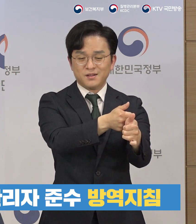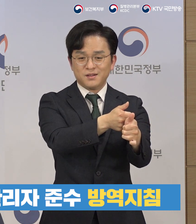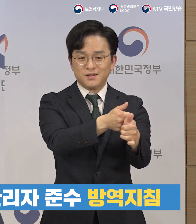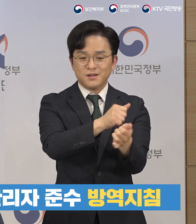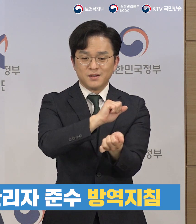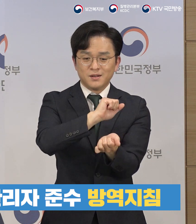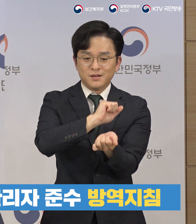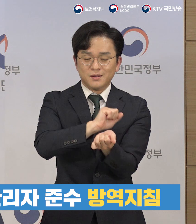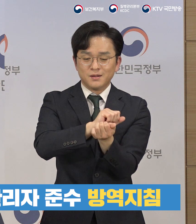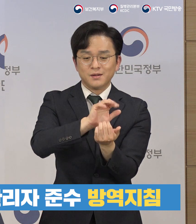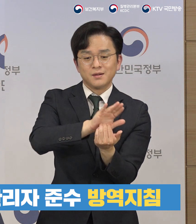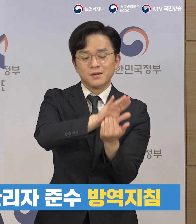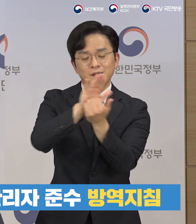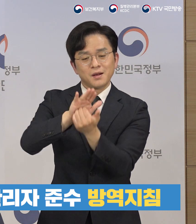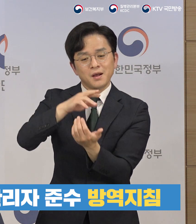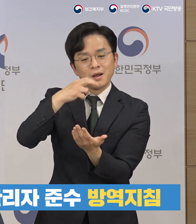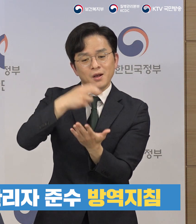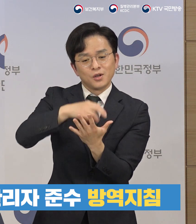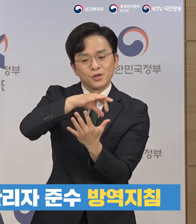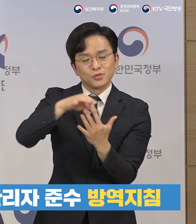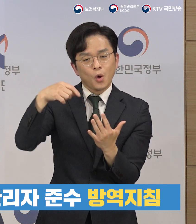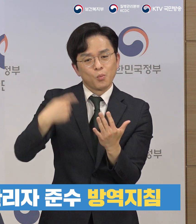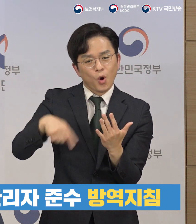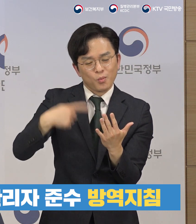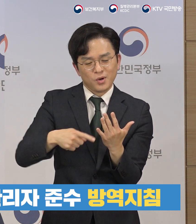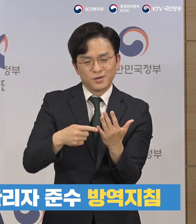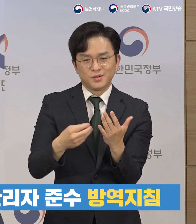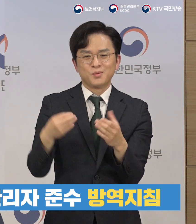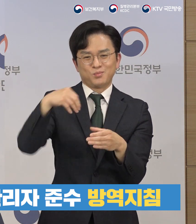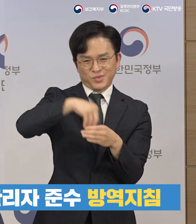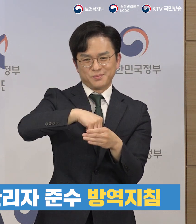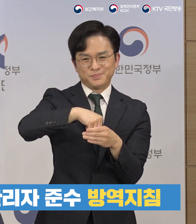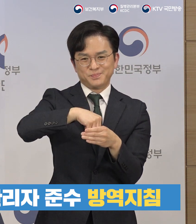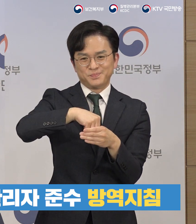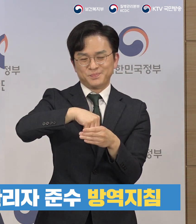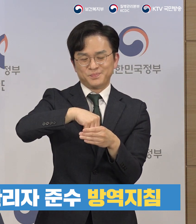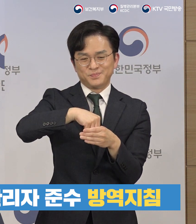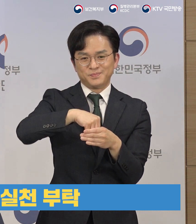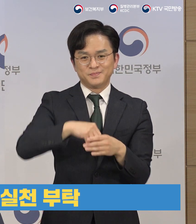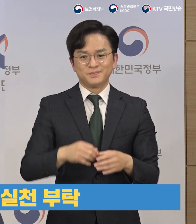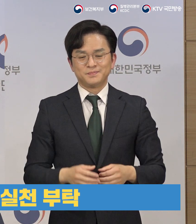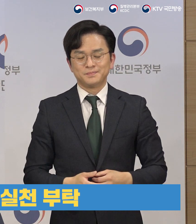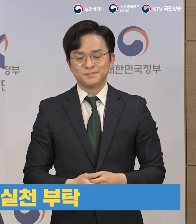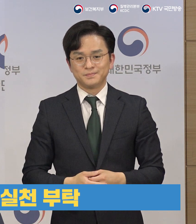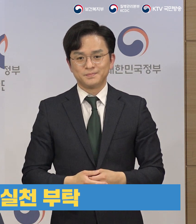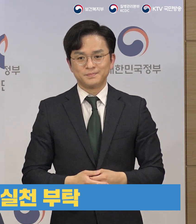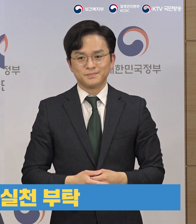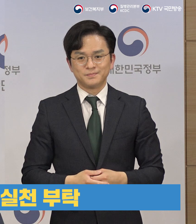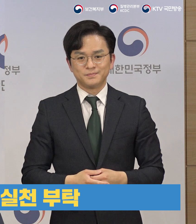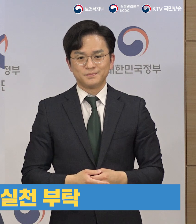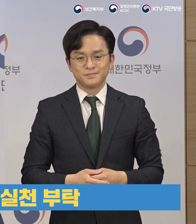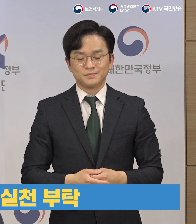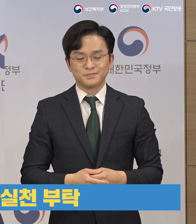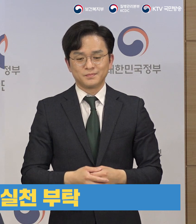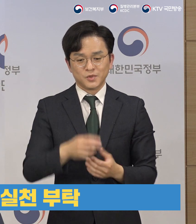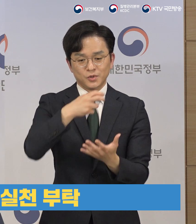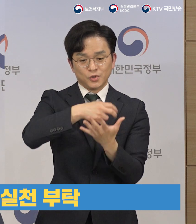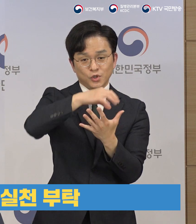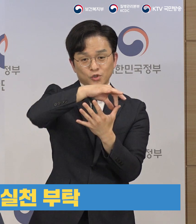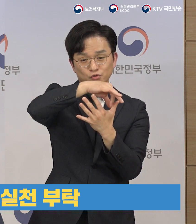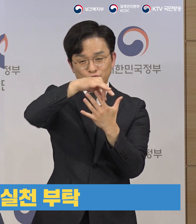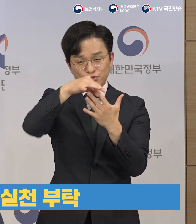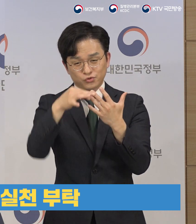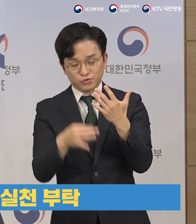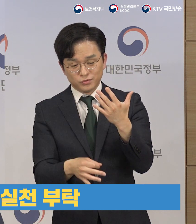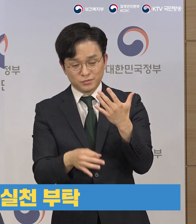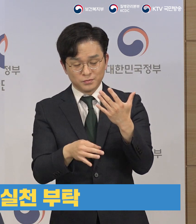와 관리자 의 관리자가 준수해야 하는 방법 지침을 담고 있습니다 각 속씨 칵 수치